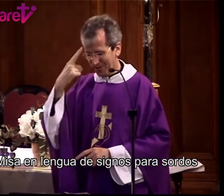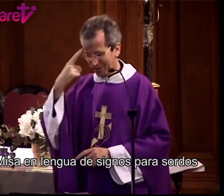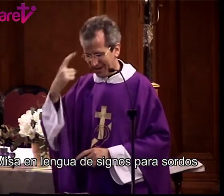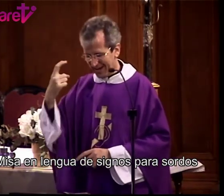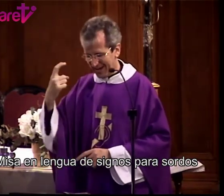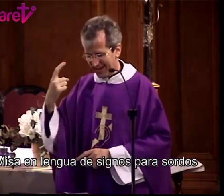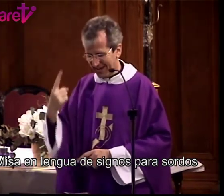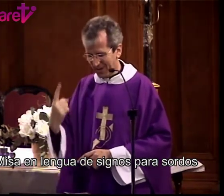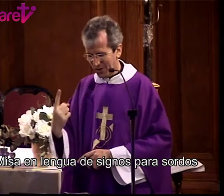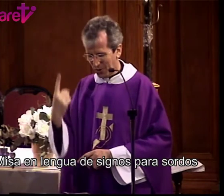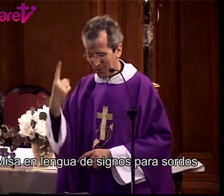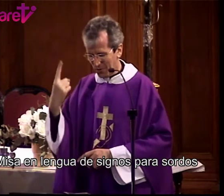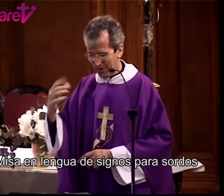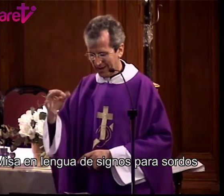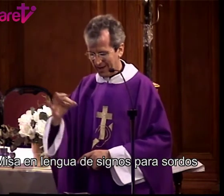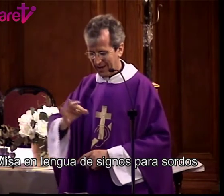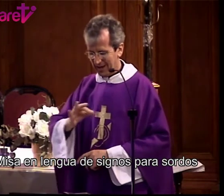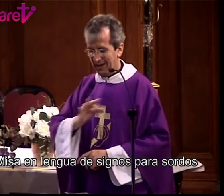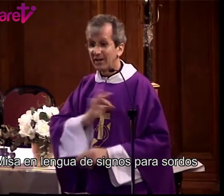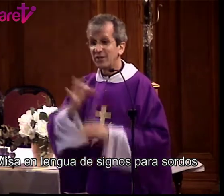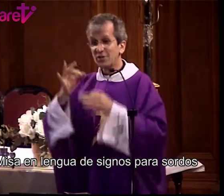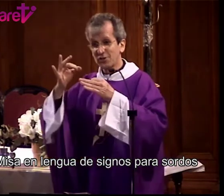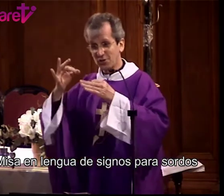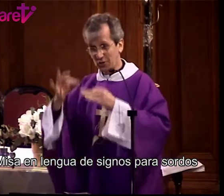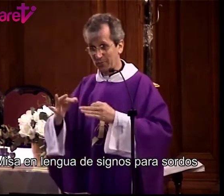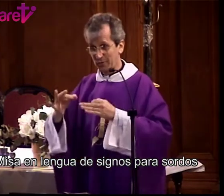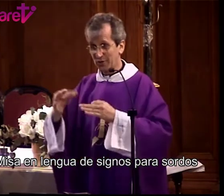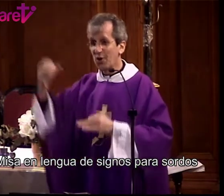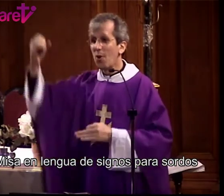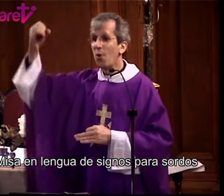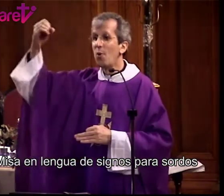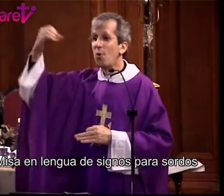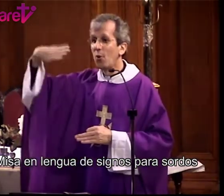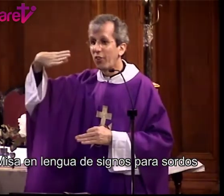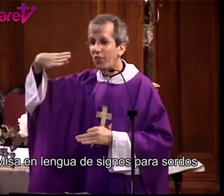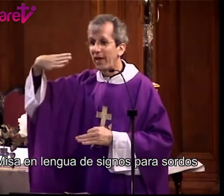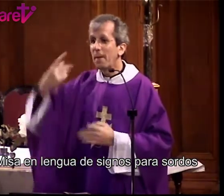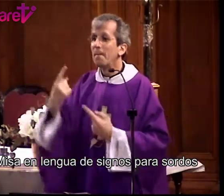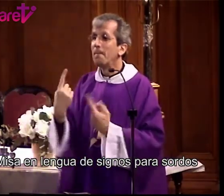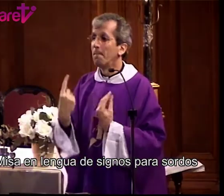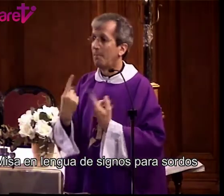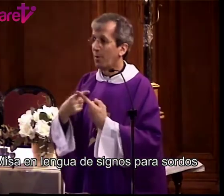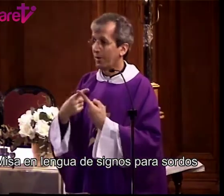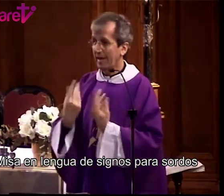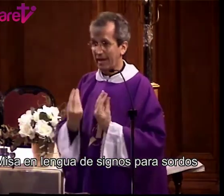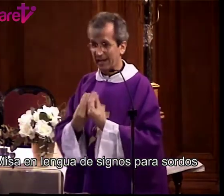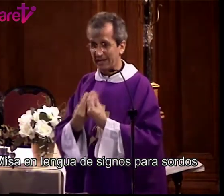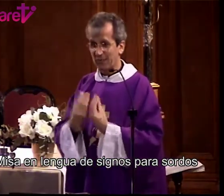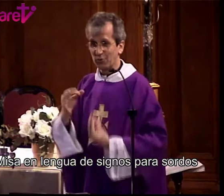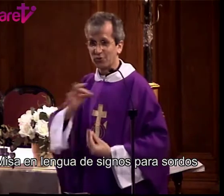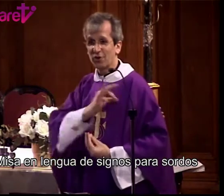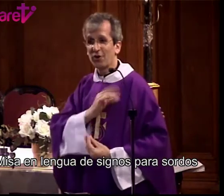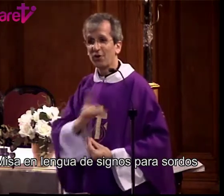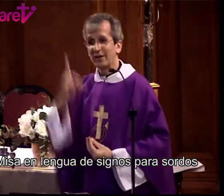recordará cómo somos luz, porque estamos con el